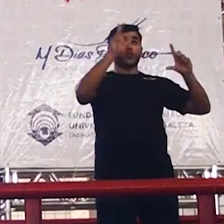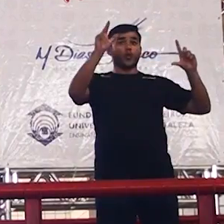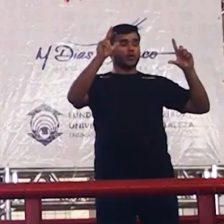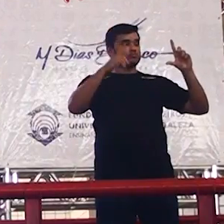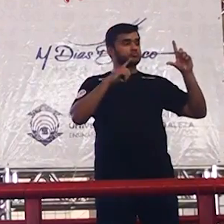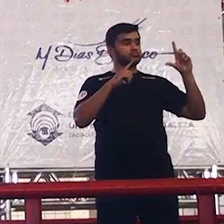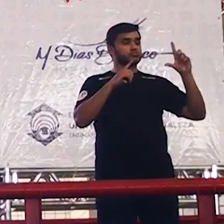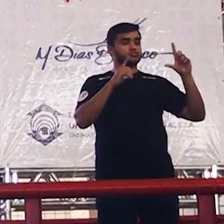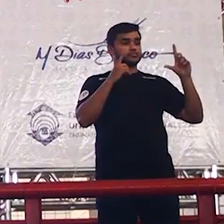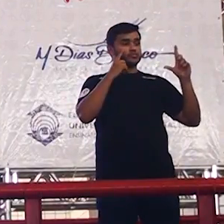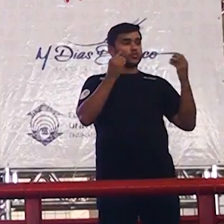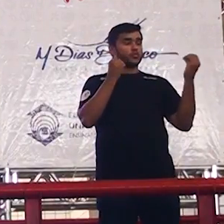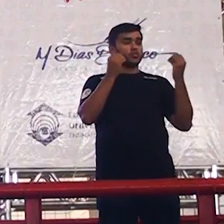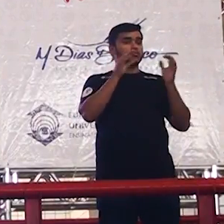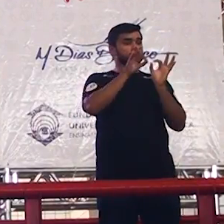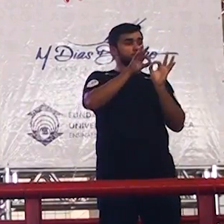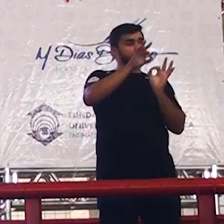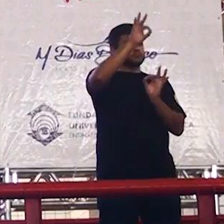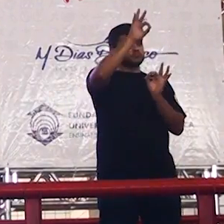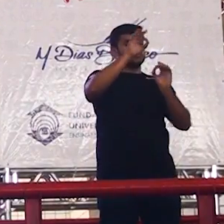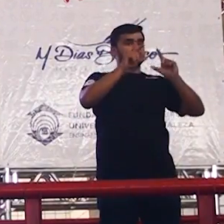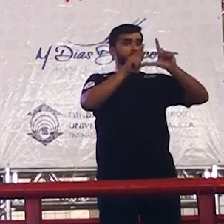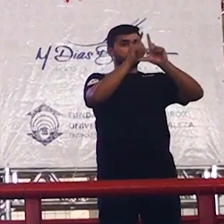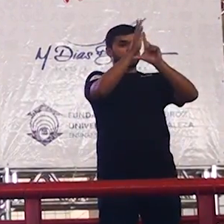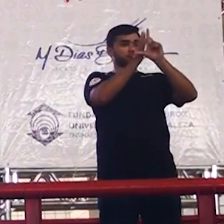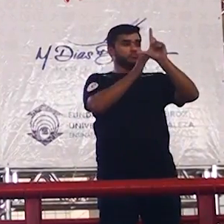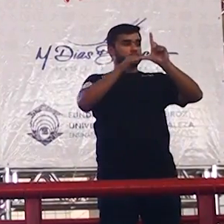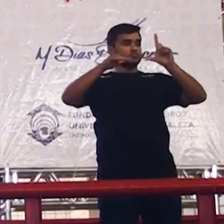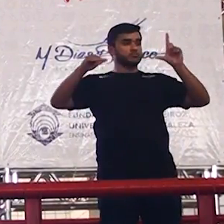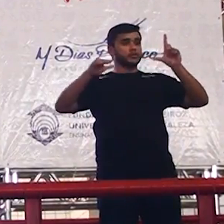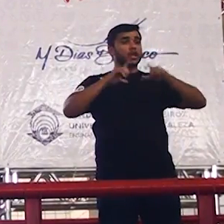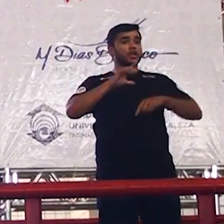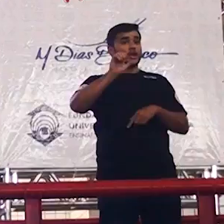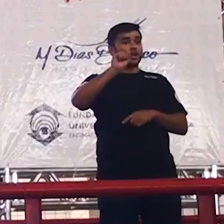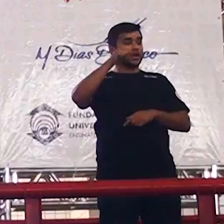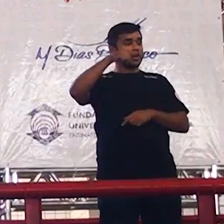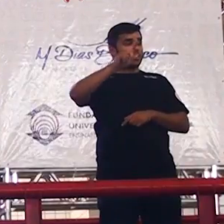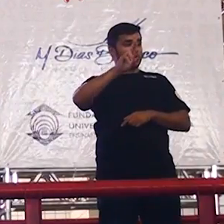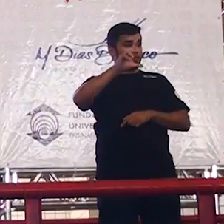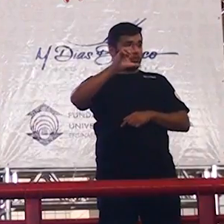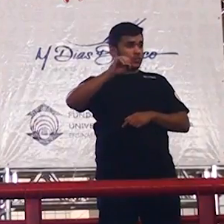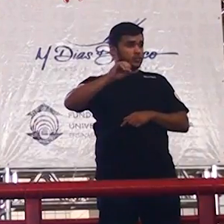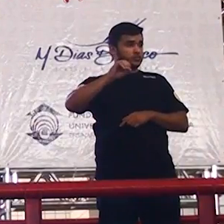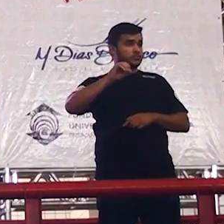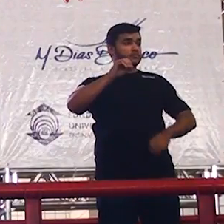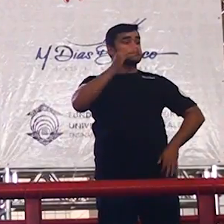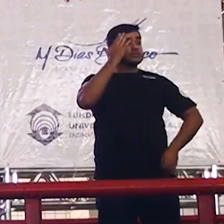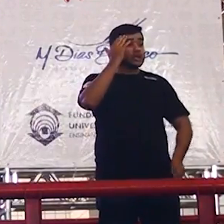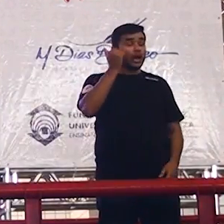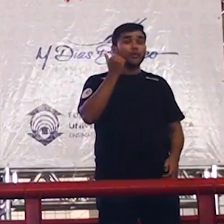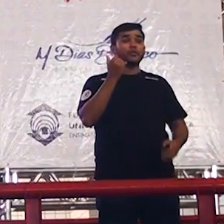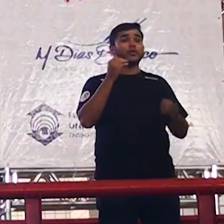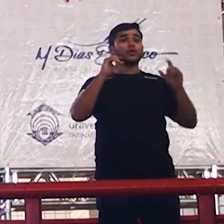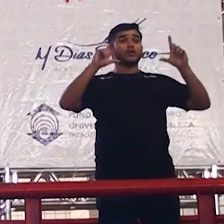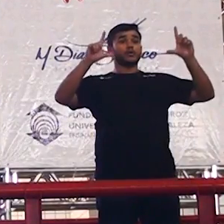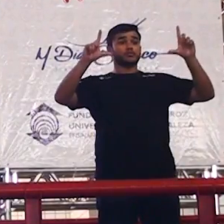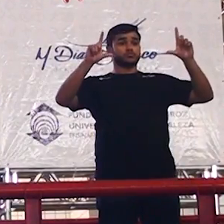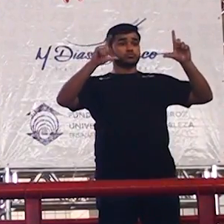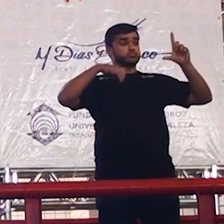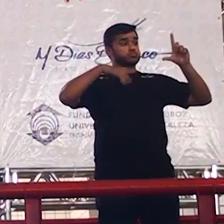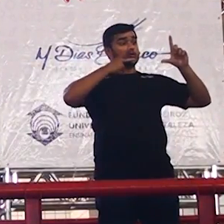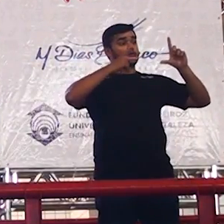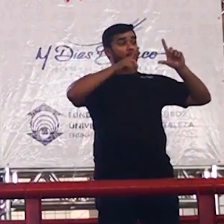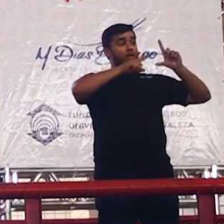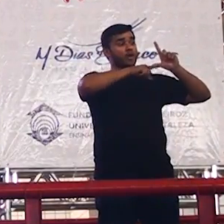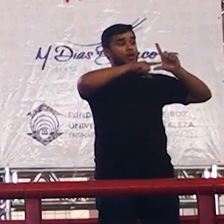o ângulo entre eles. Quando você tem um triângulo que conhece dois lados e